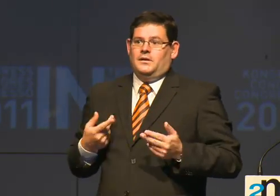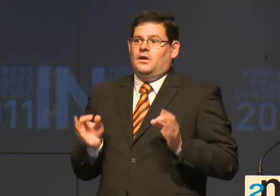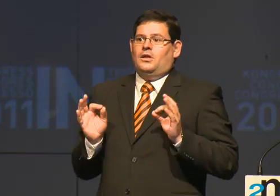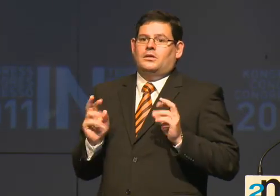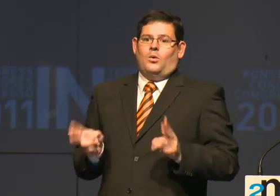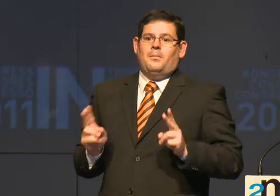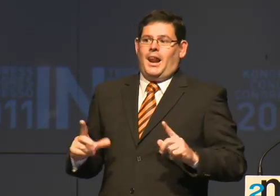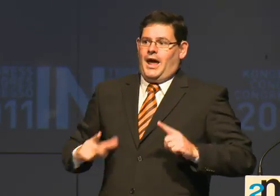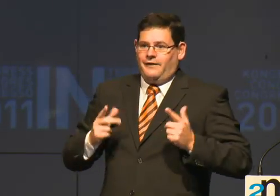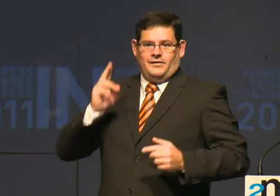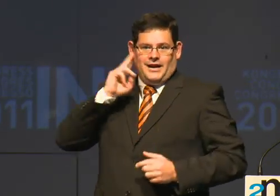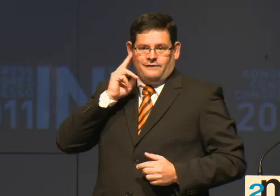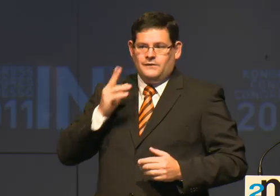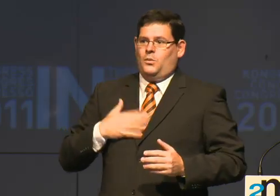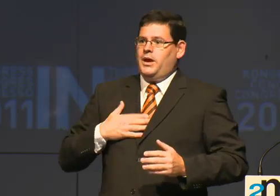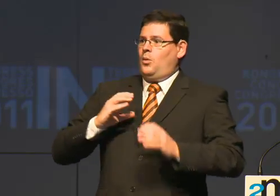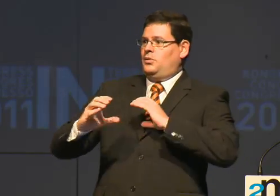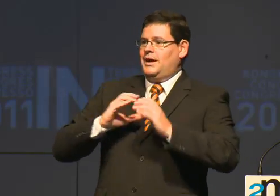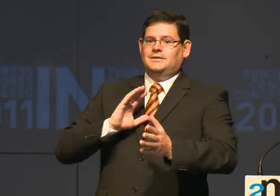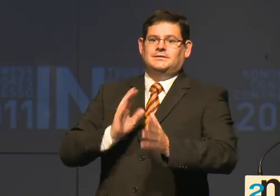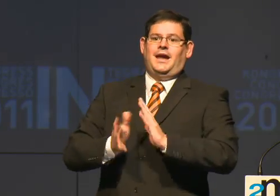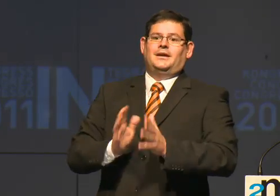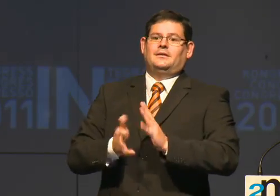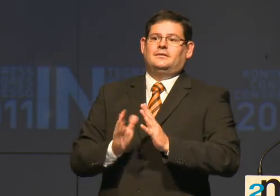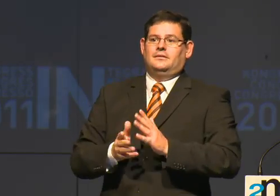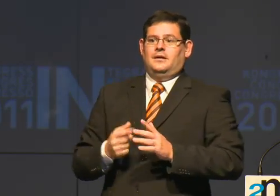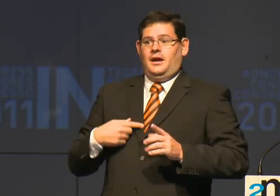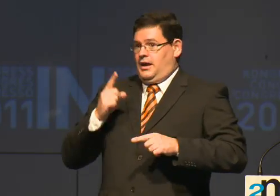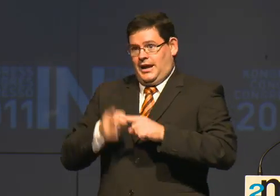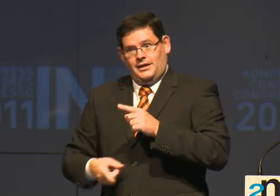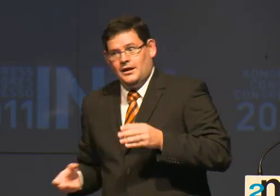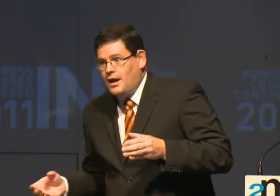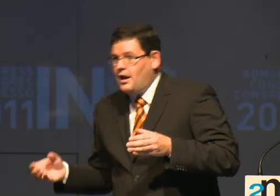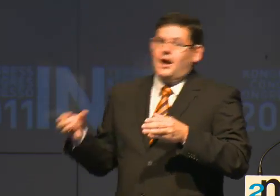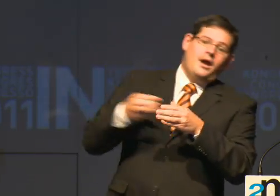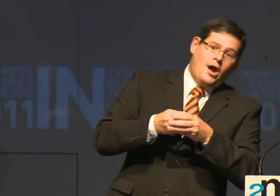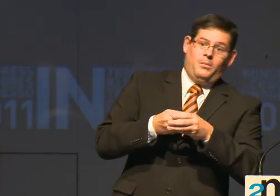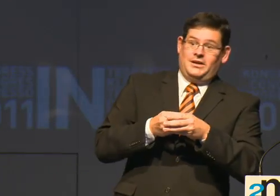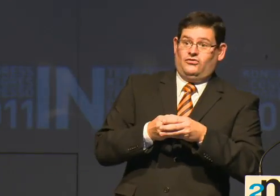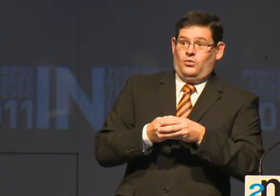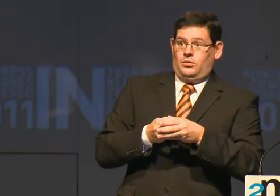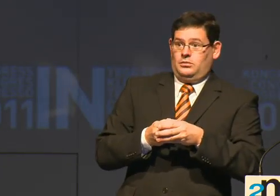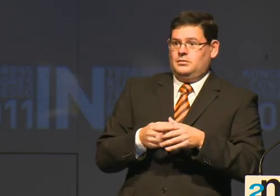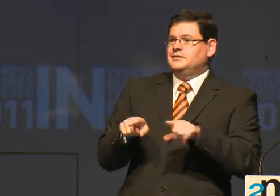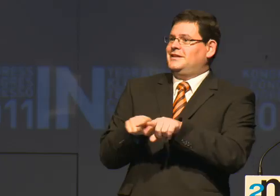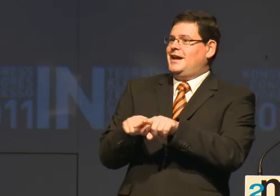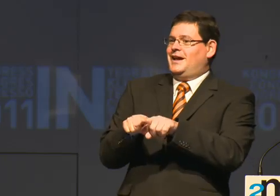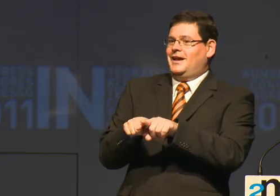ça n'est pas encore partout présent. Mais pourtant, une personne sourde, qui naît sourde, a le droit de vivre normalement avec une communication, langue des